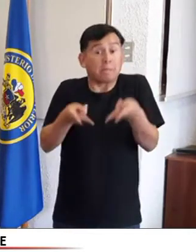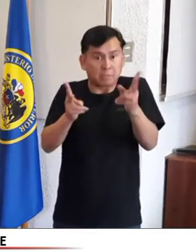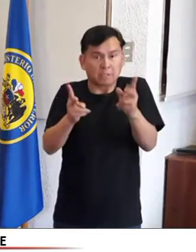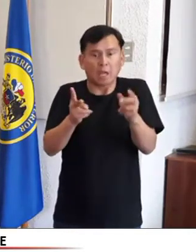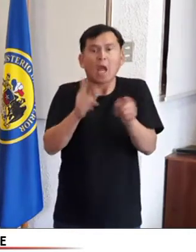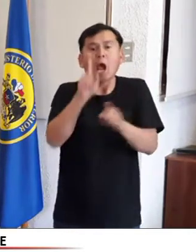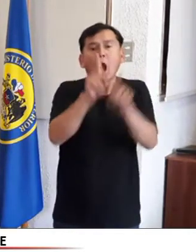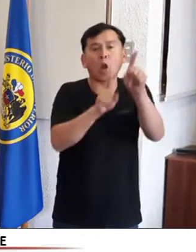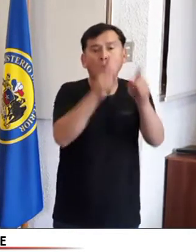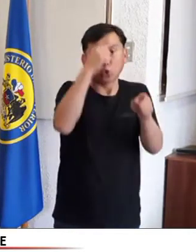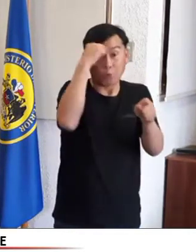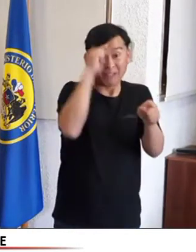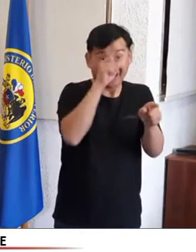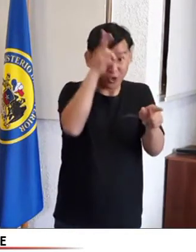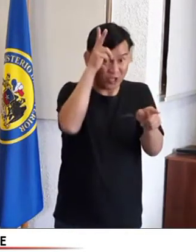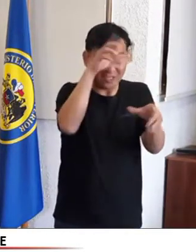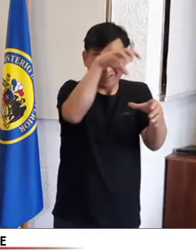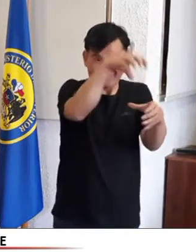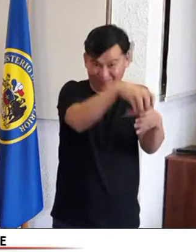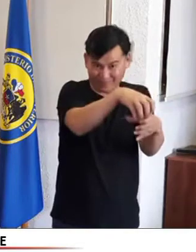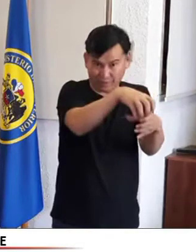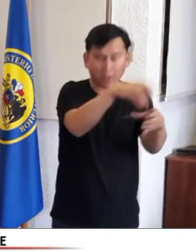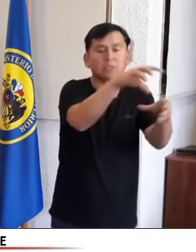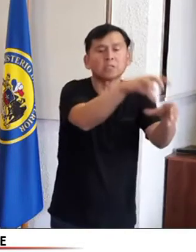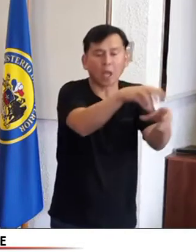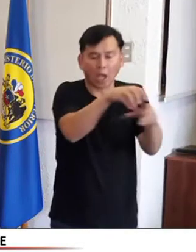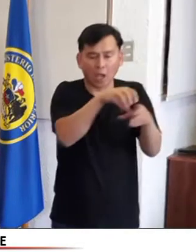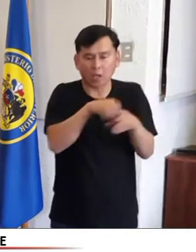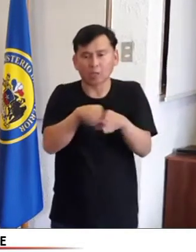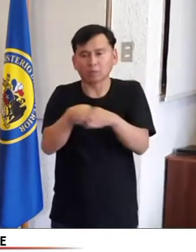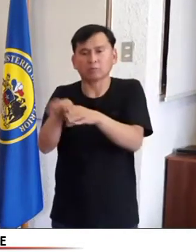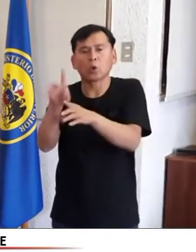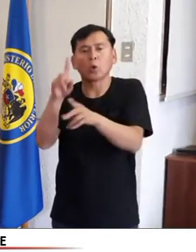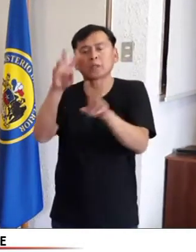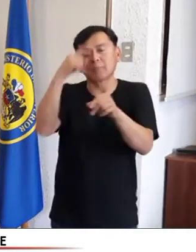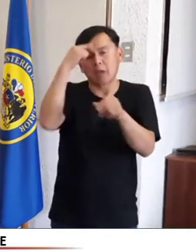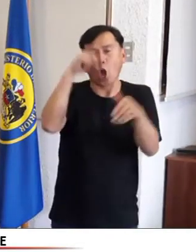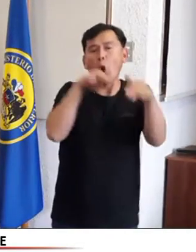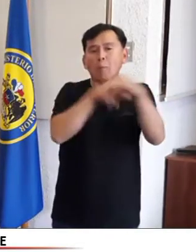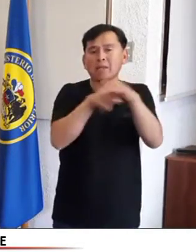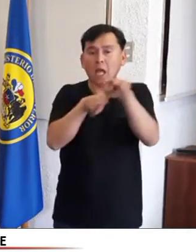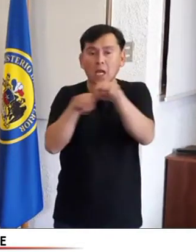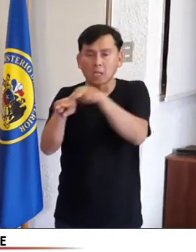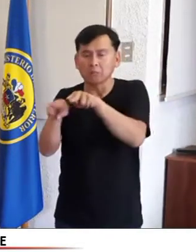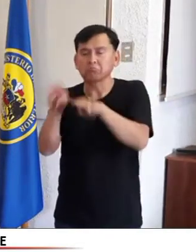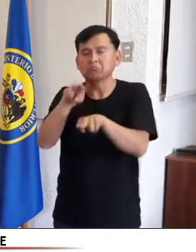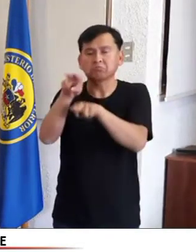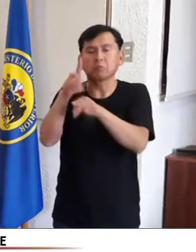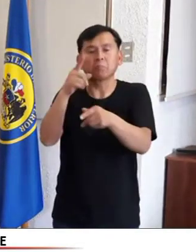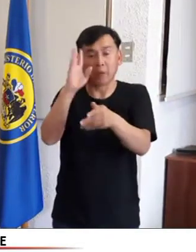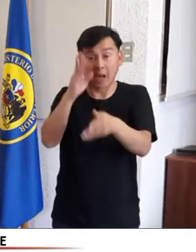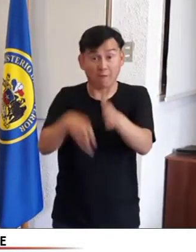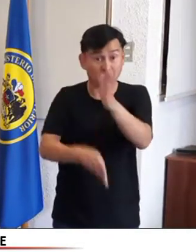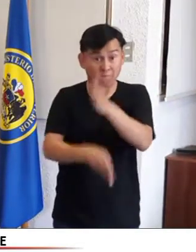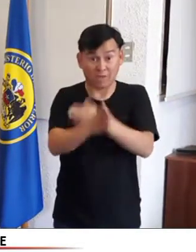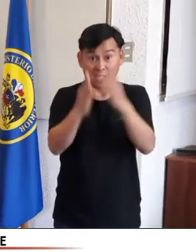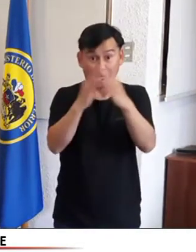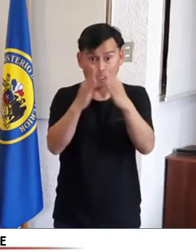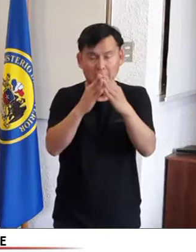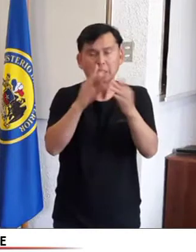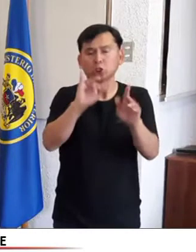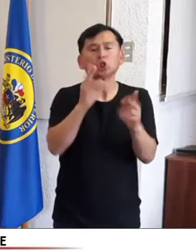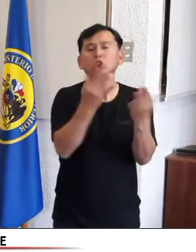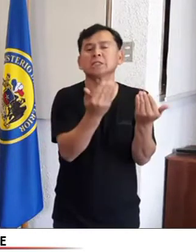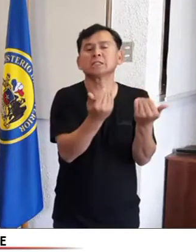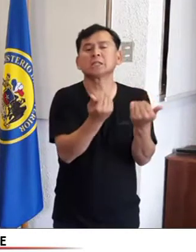descargar pacientes desde el hospital de Coyhaique que están en sus últimos días de hospitalización, prontos a ser dados de alta y que